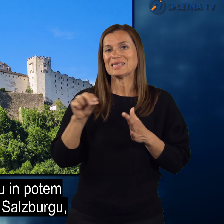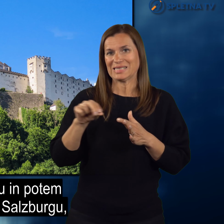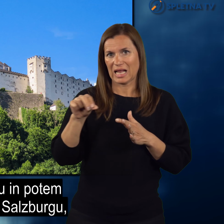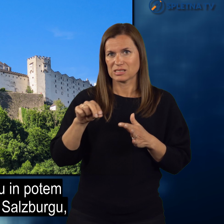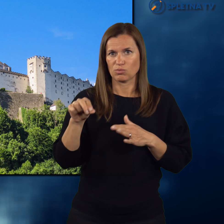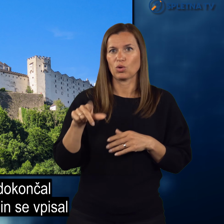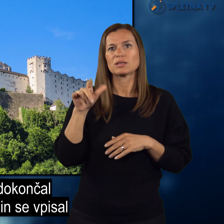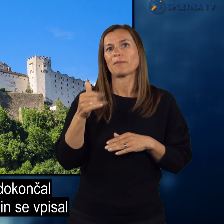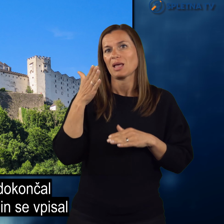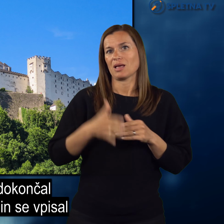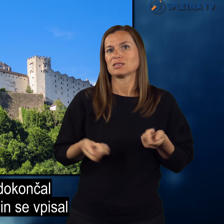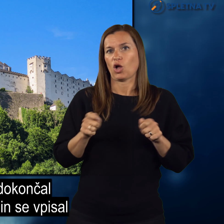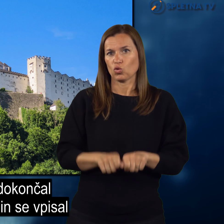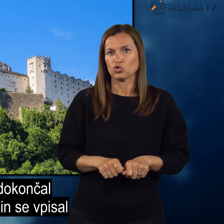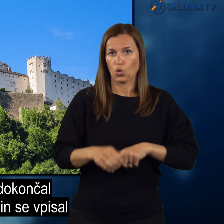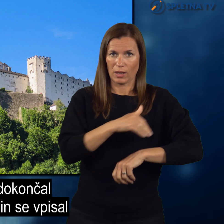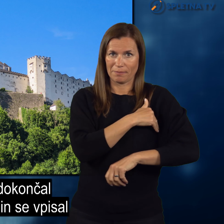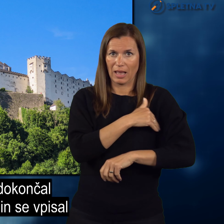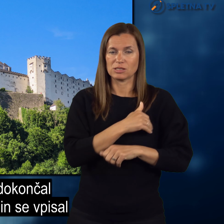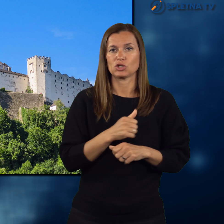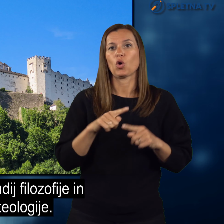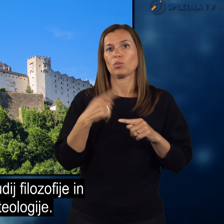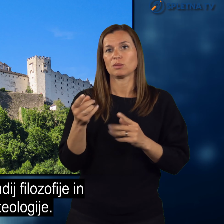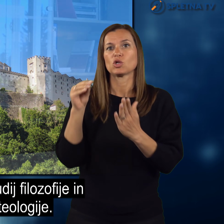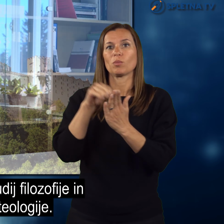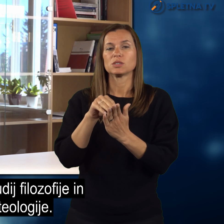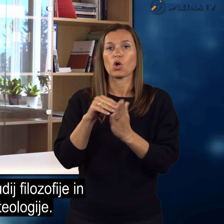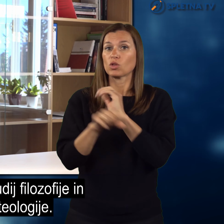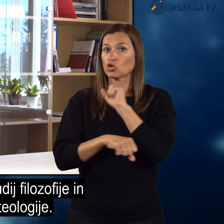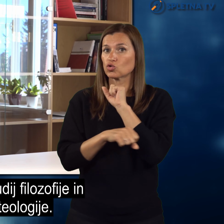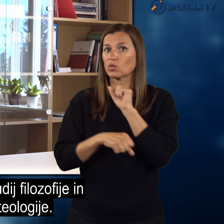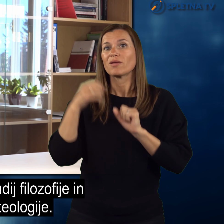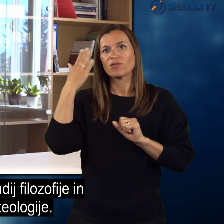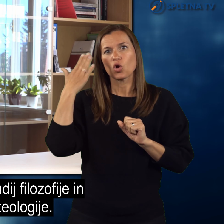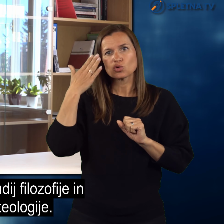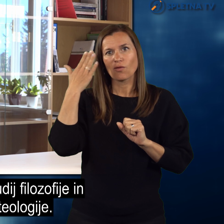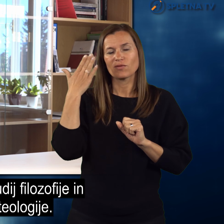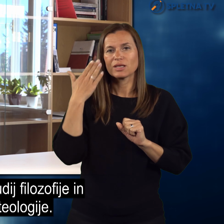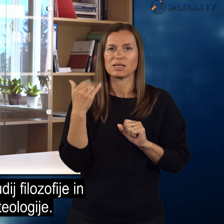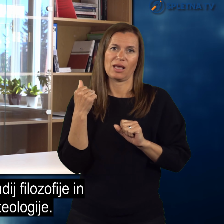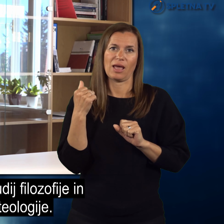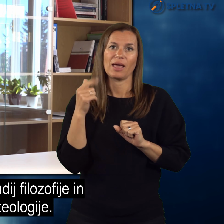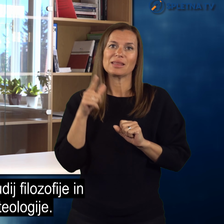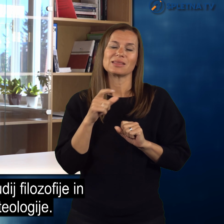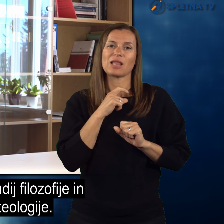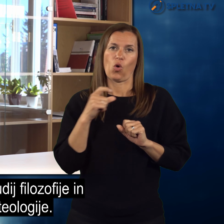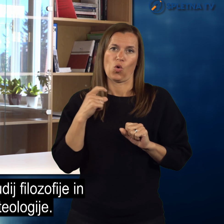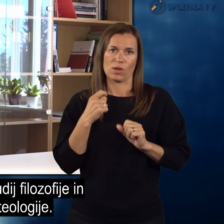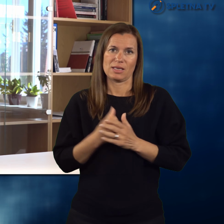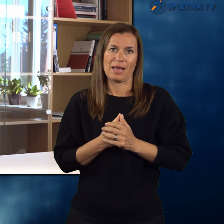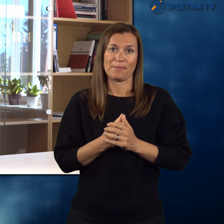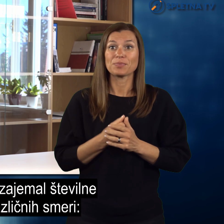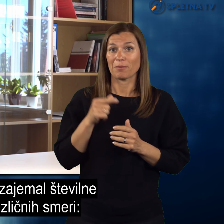Salzburgu, kjer je dokončal gimnazijo in se vpisal potem na študij filozofije in rekli bi